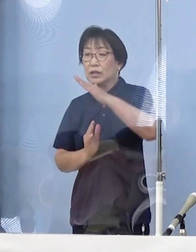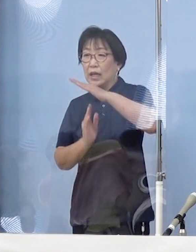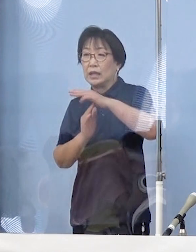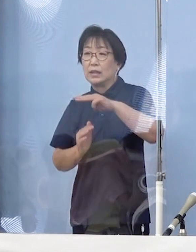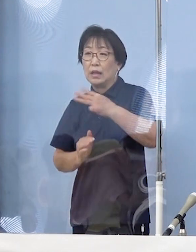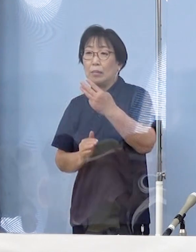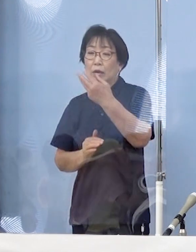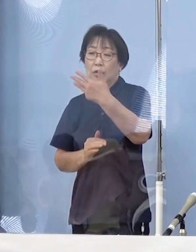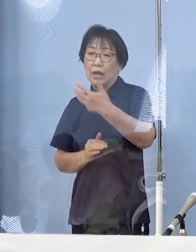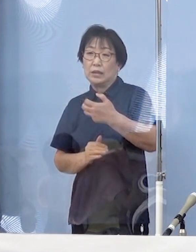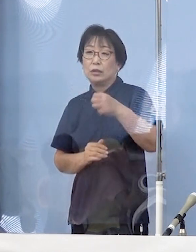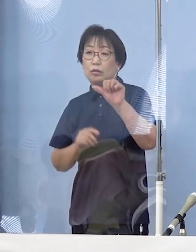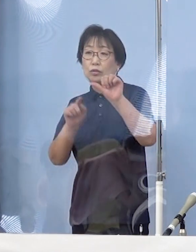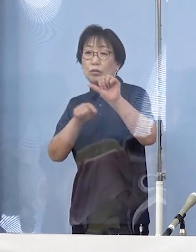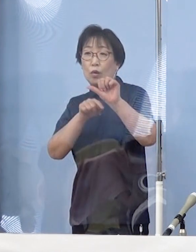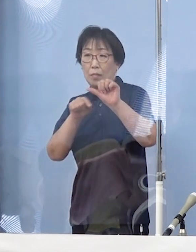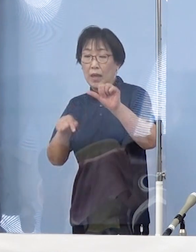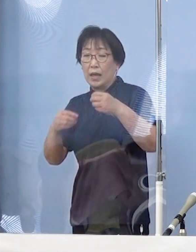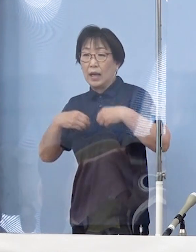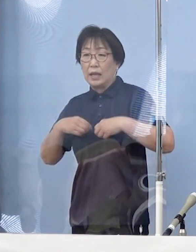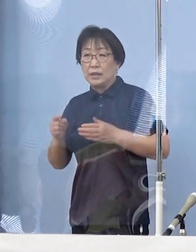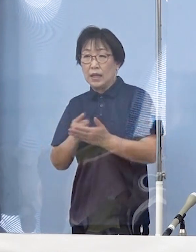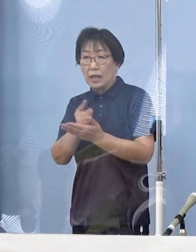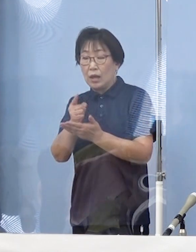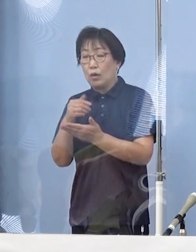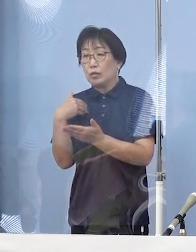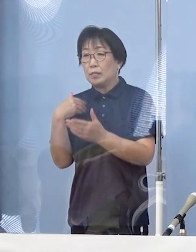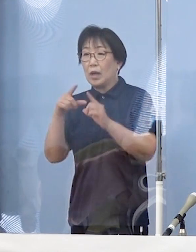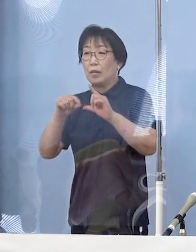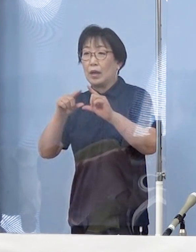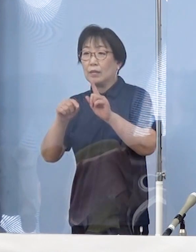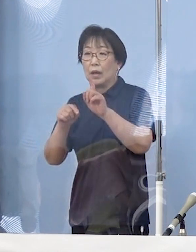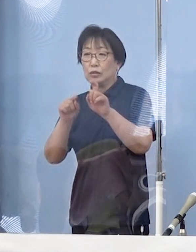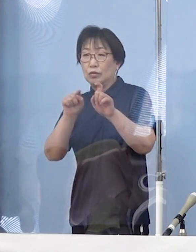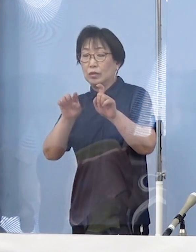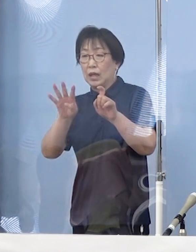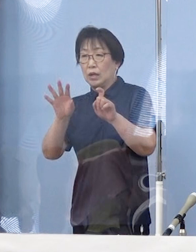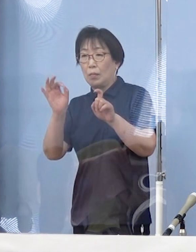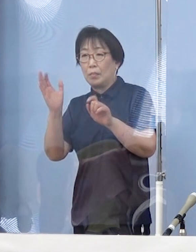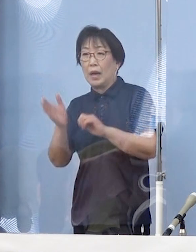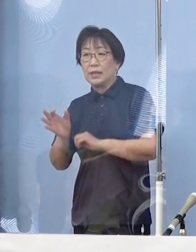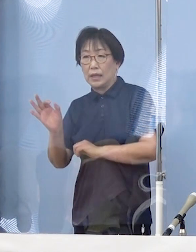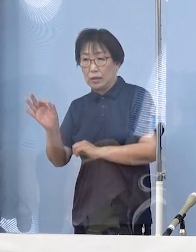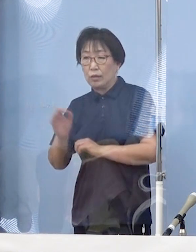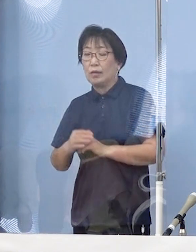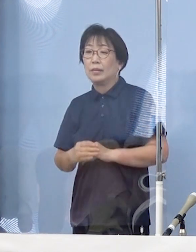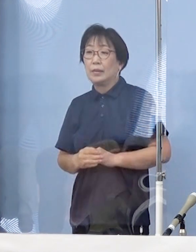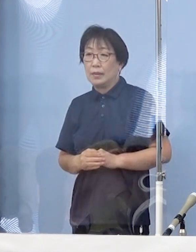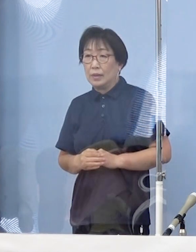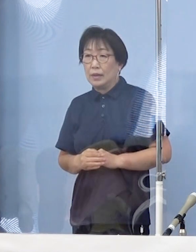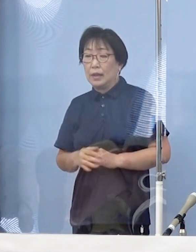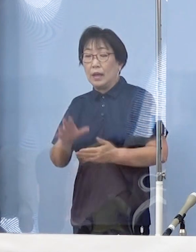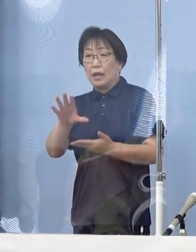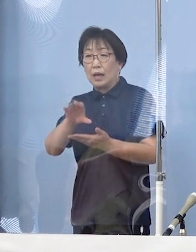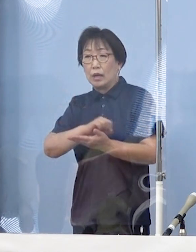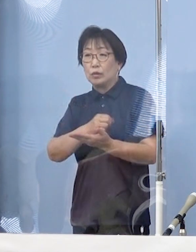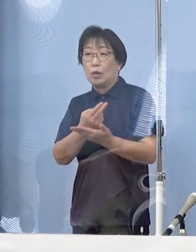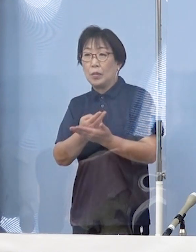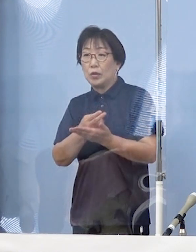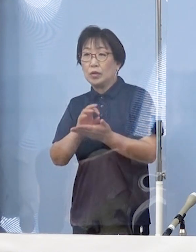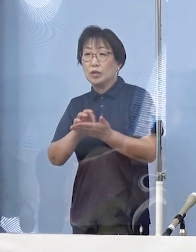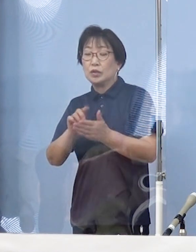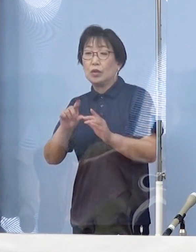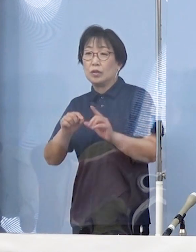385名、感染経路不明割合は 10.4%、 確保病床の使用率